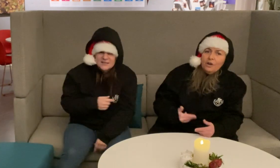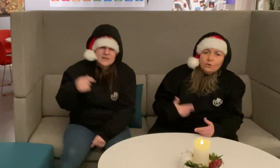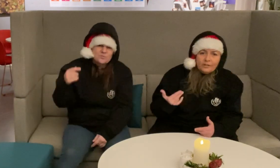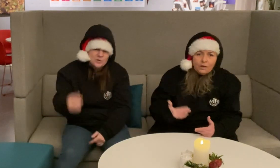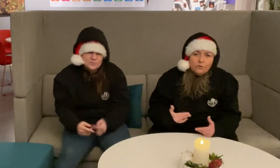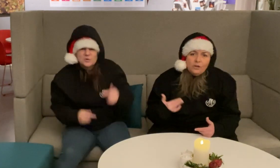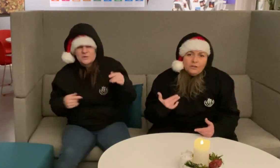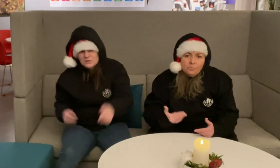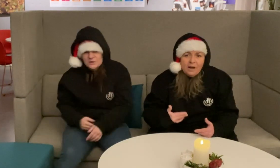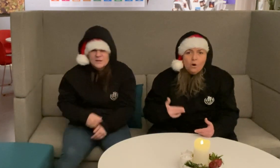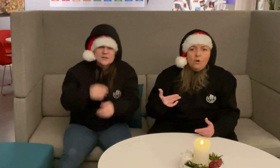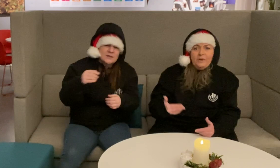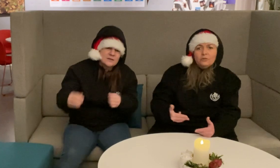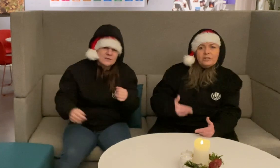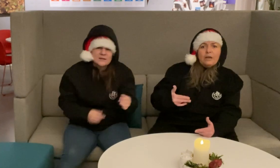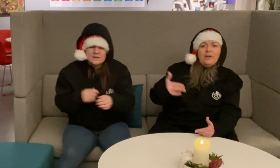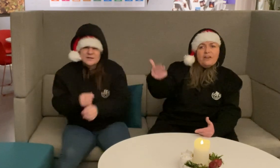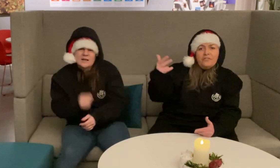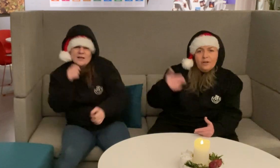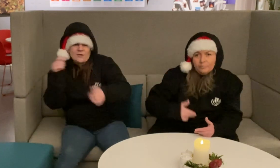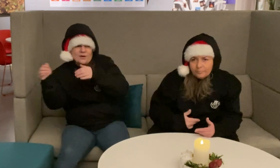Då kan hon rulla tummar och be oss skicka brev.